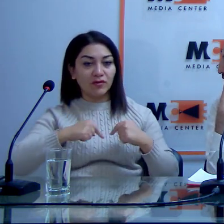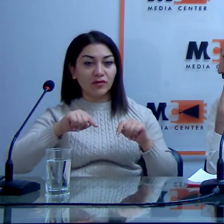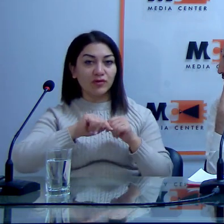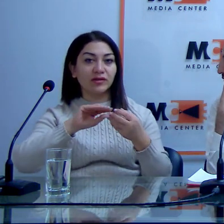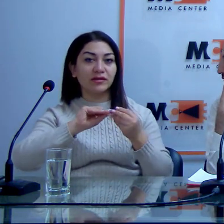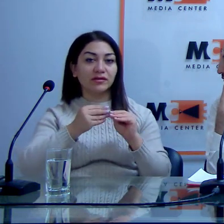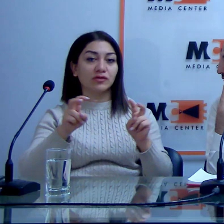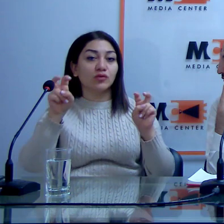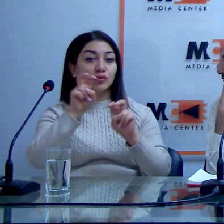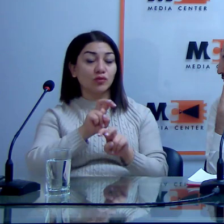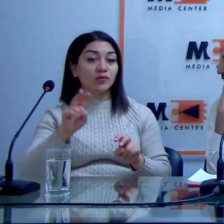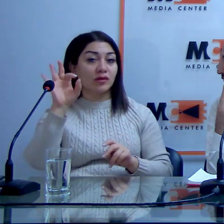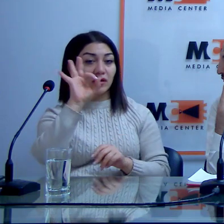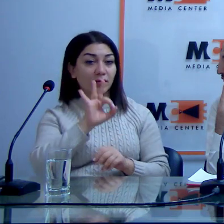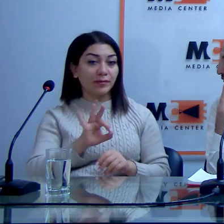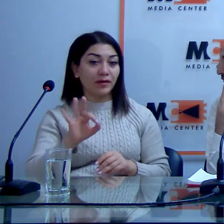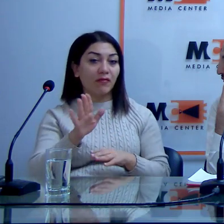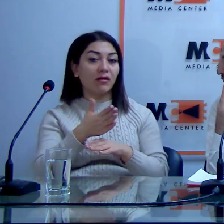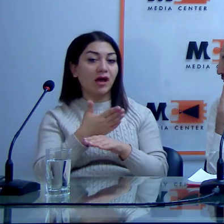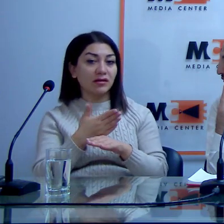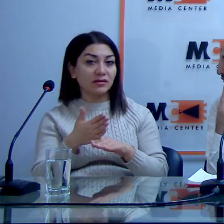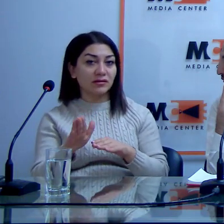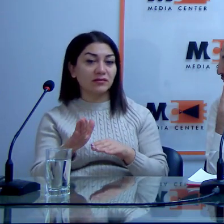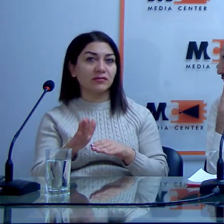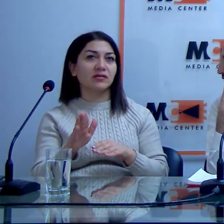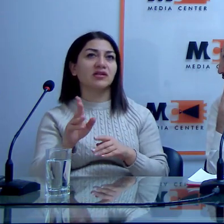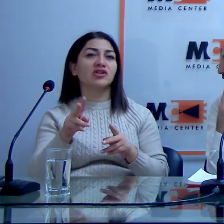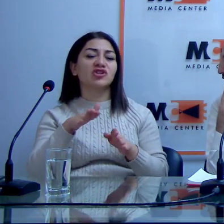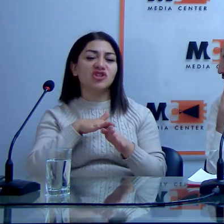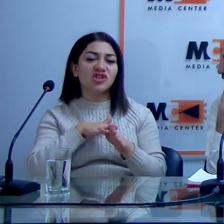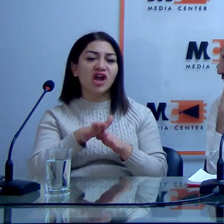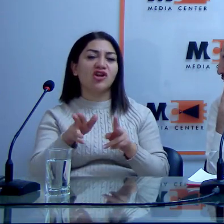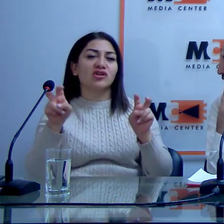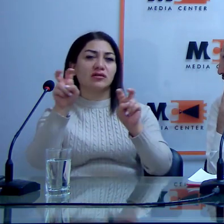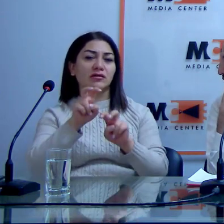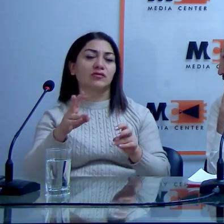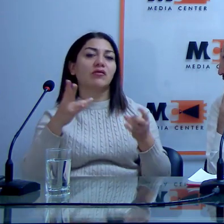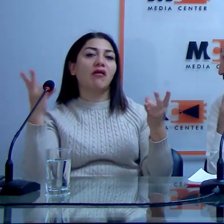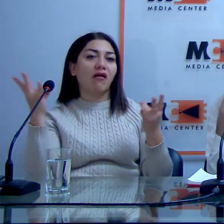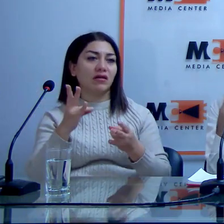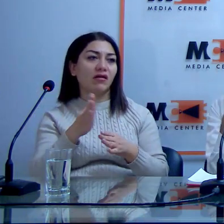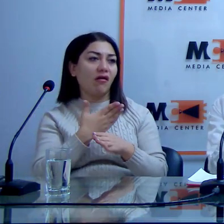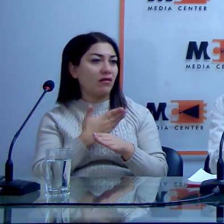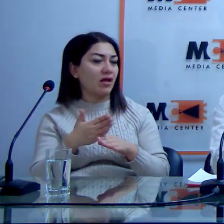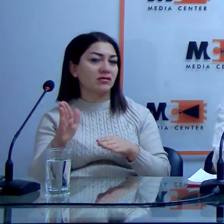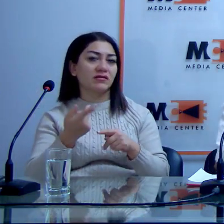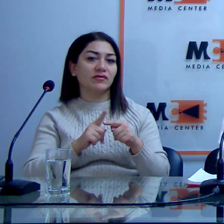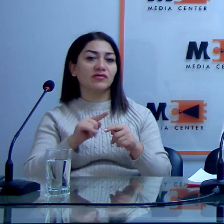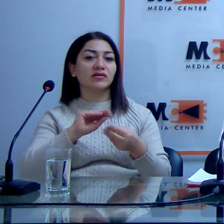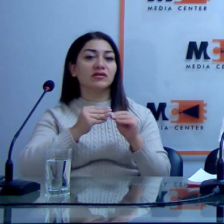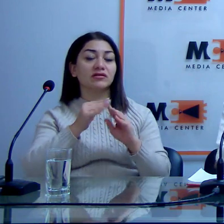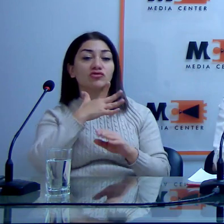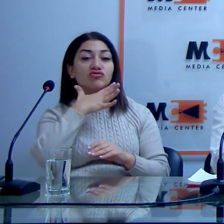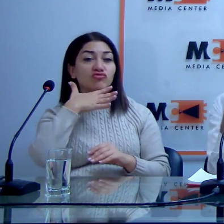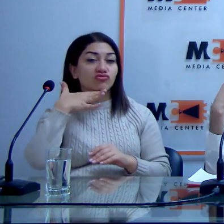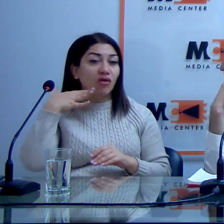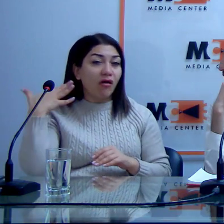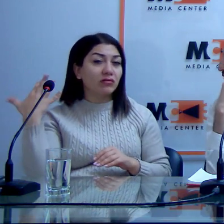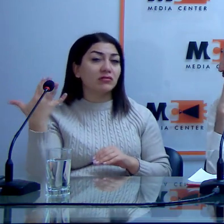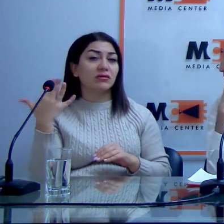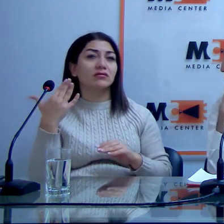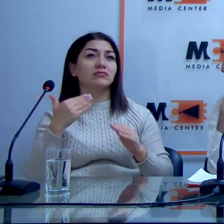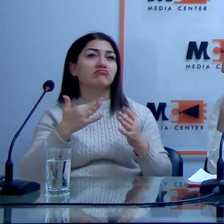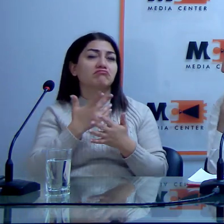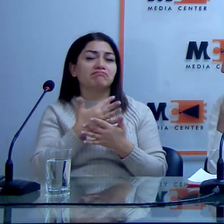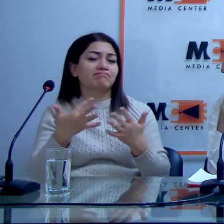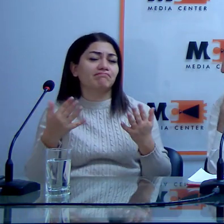խնդիրները ուսումնասիրելու համար առանձին լիարժեք հետազոտության կարիք կլինի, որովհետև խնդիրները բազմաշերտ են,